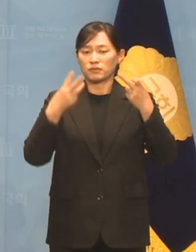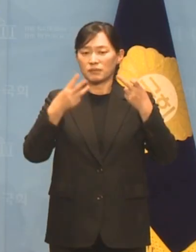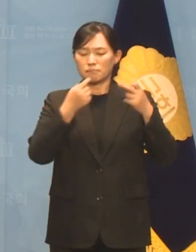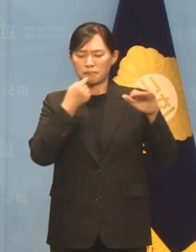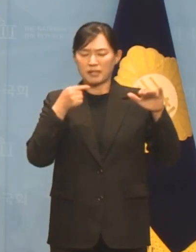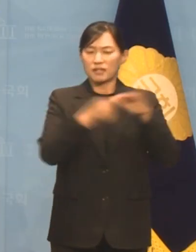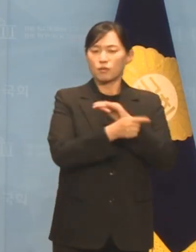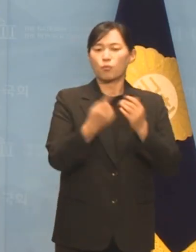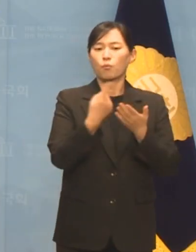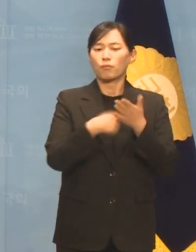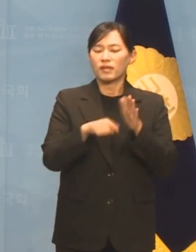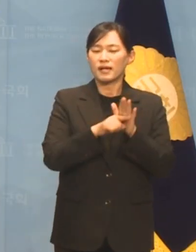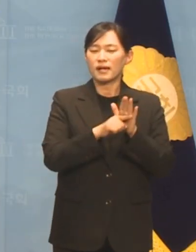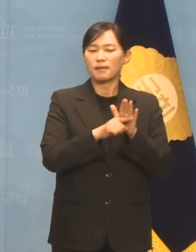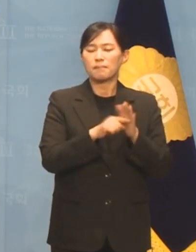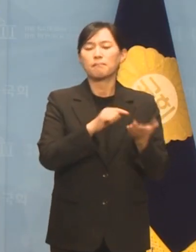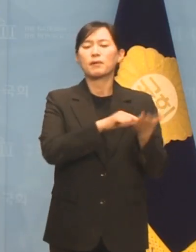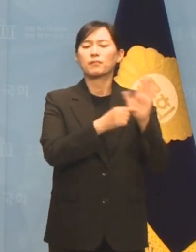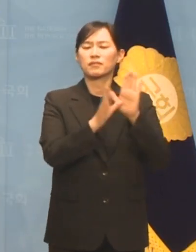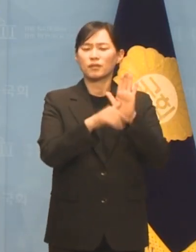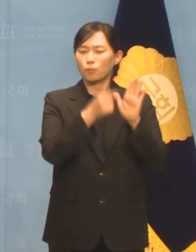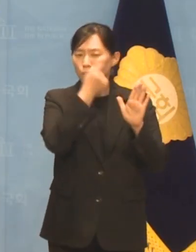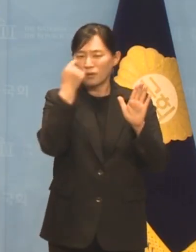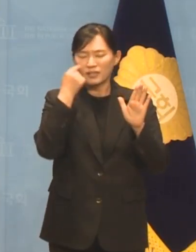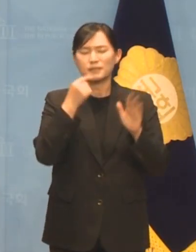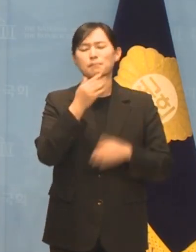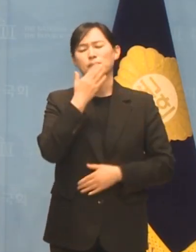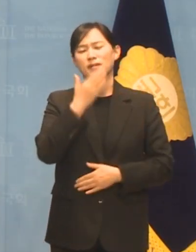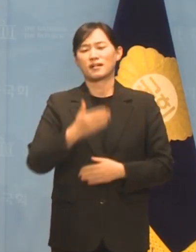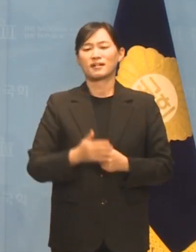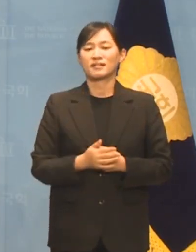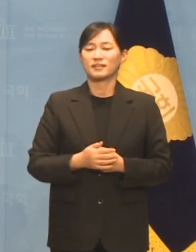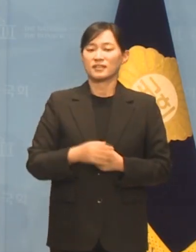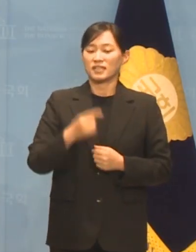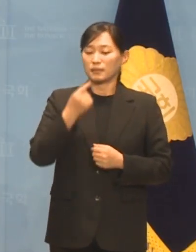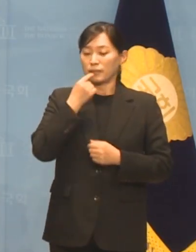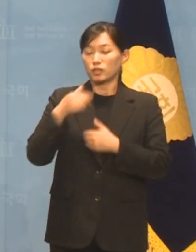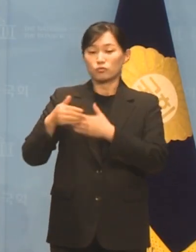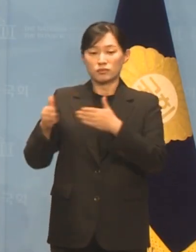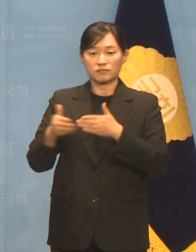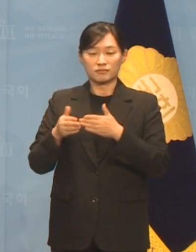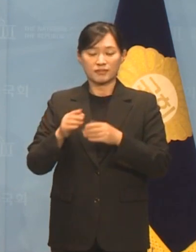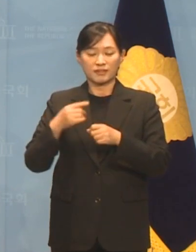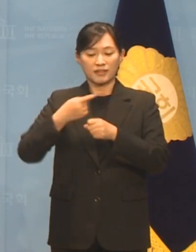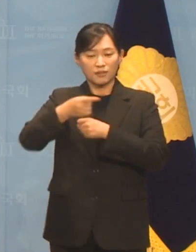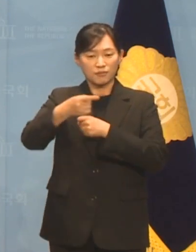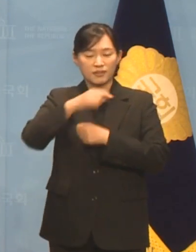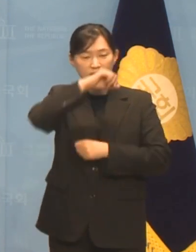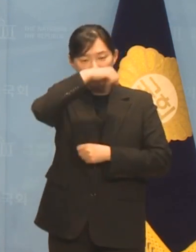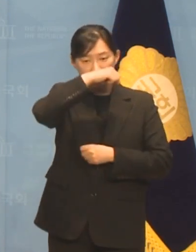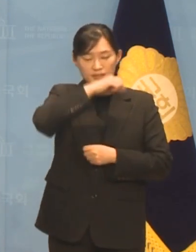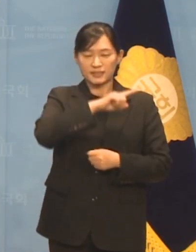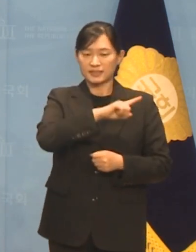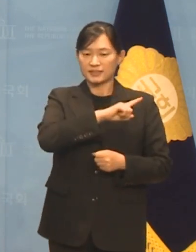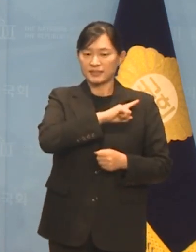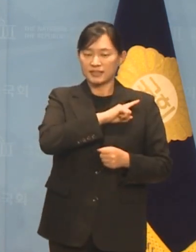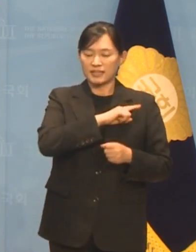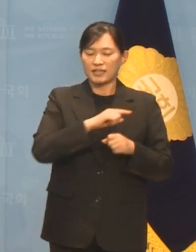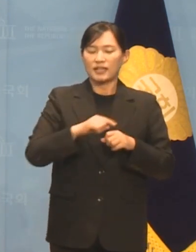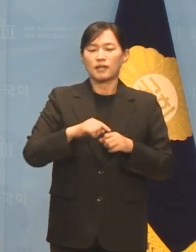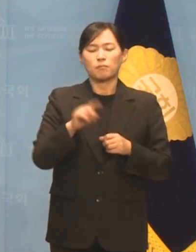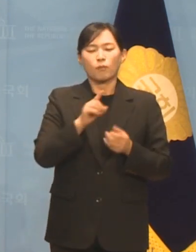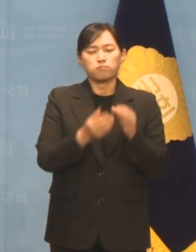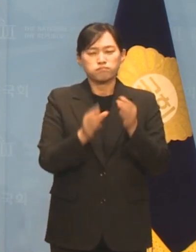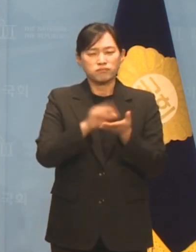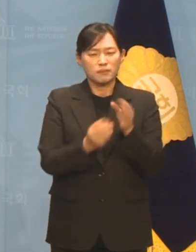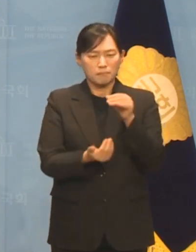비상계엄을 위한 담화문 발표에서도 확인할 수 있었습니다. 민주당은 내년에도 예산에서 재해 대책 예비비 1조